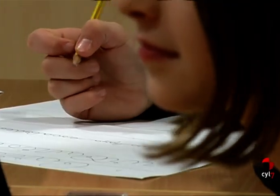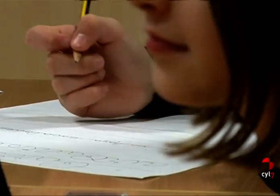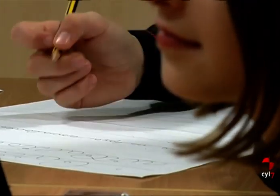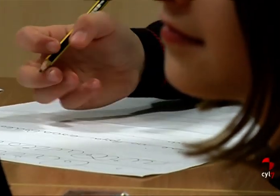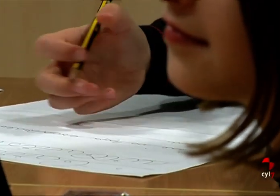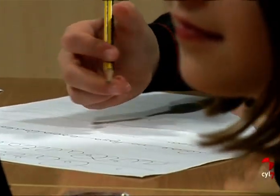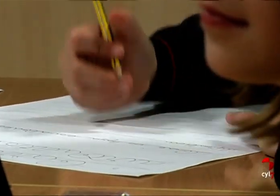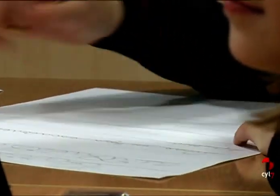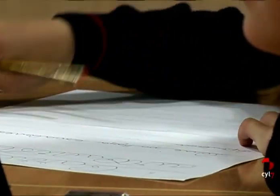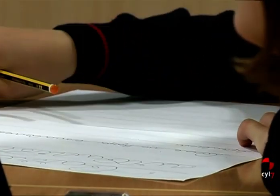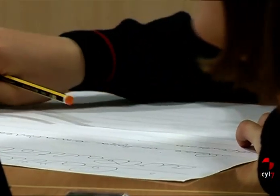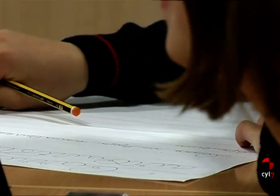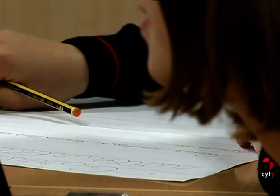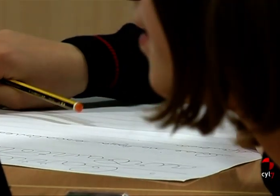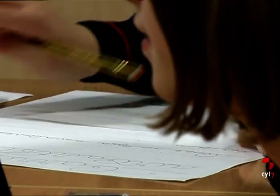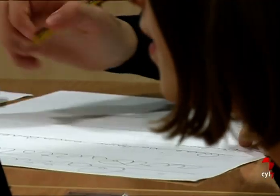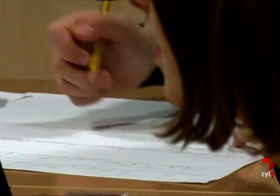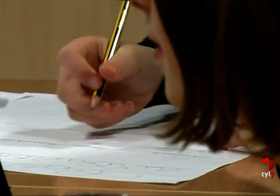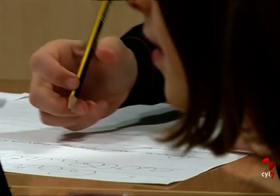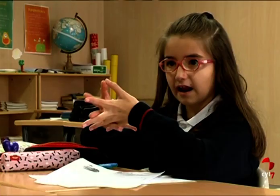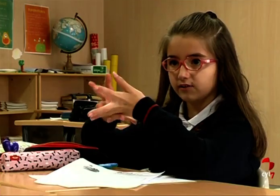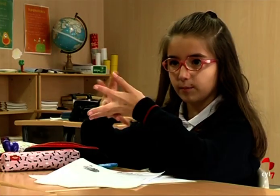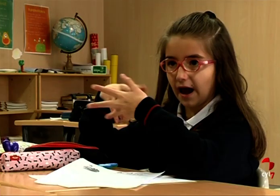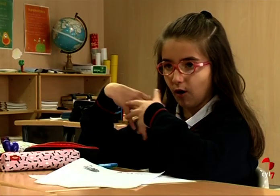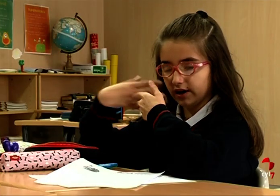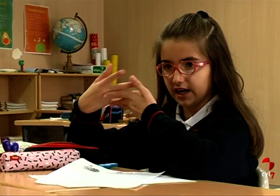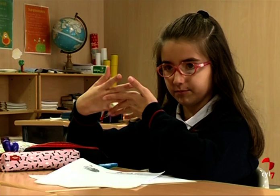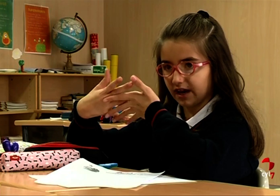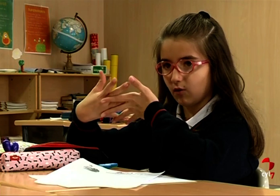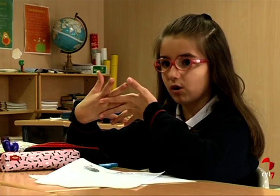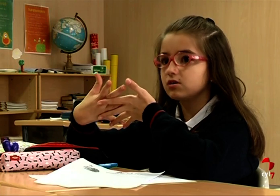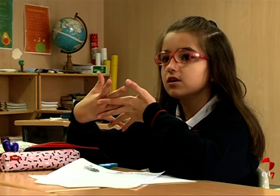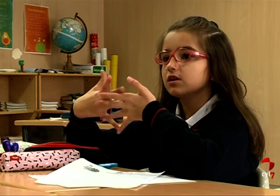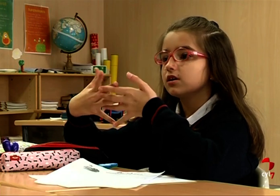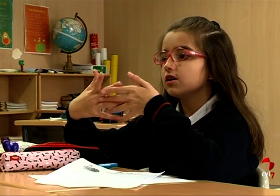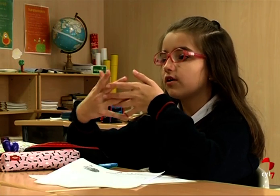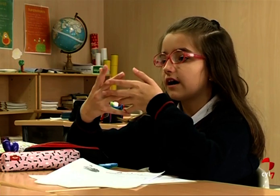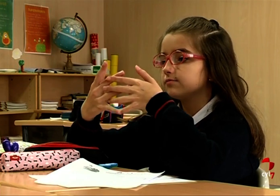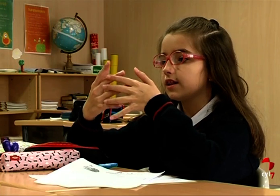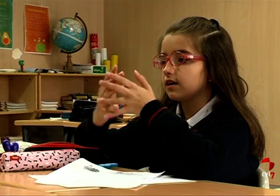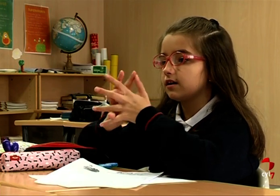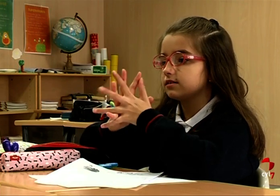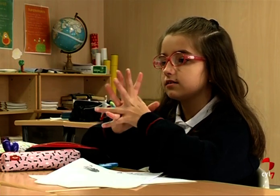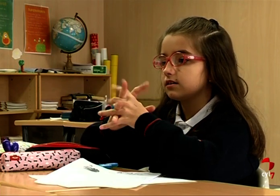y cómo comunicarse con Elena. Hablan alto para oír mejor y otras veces